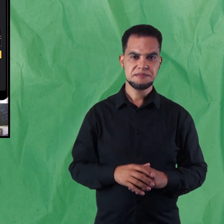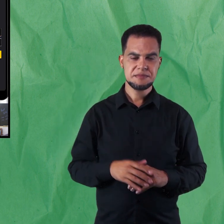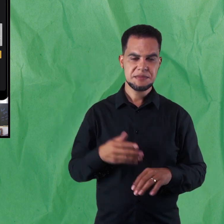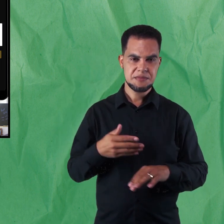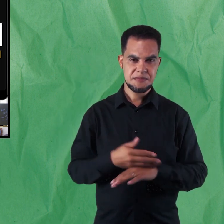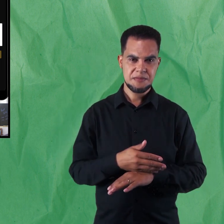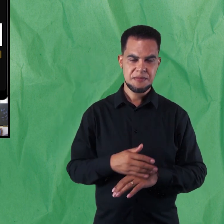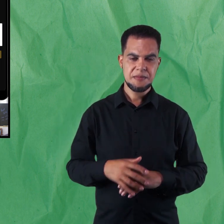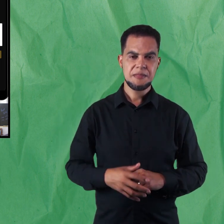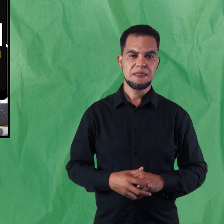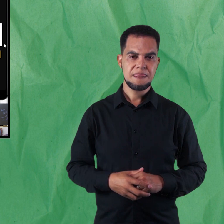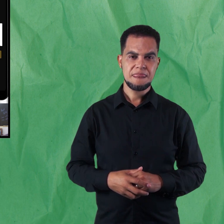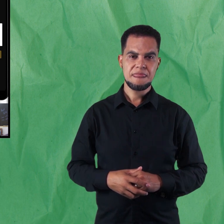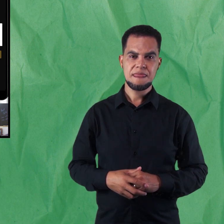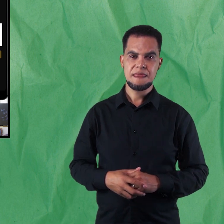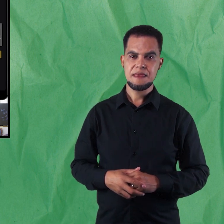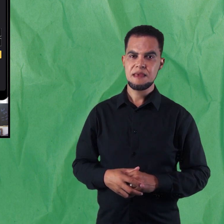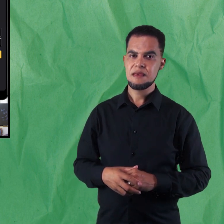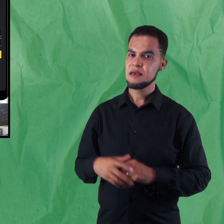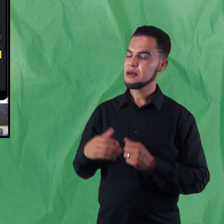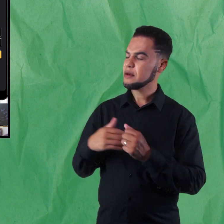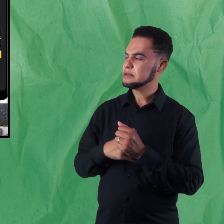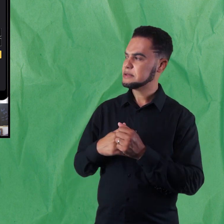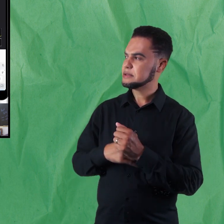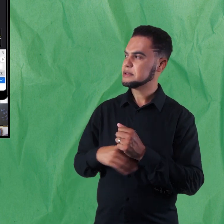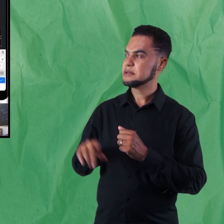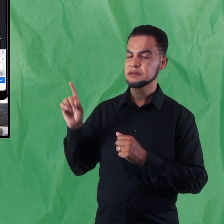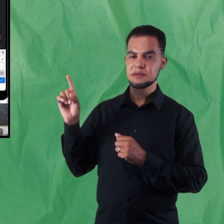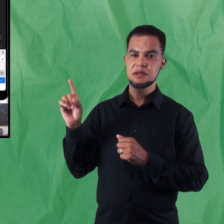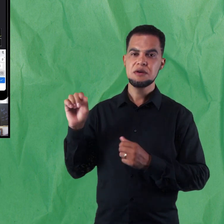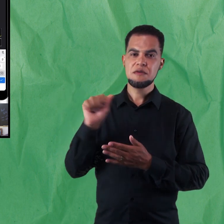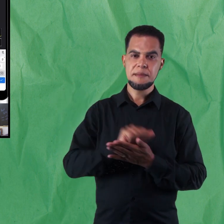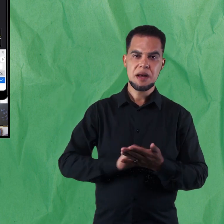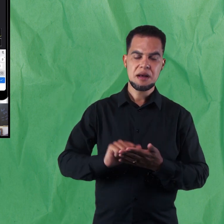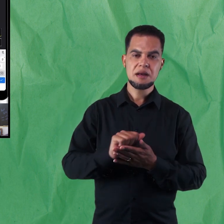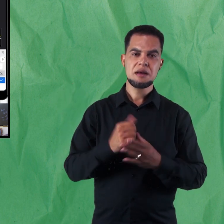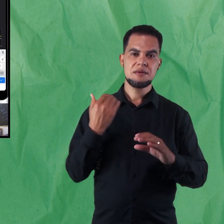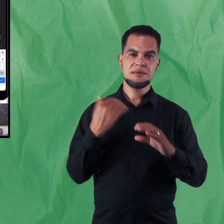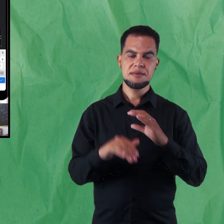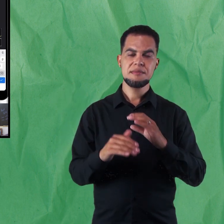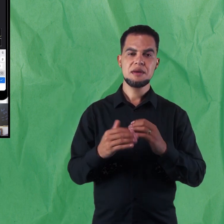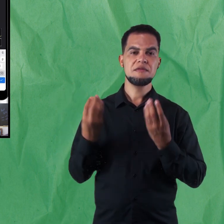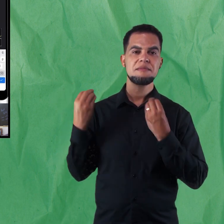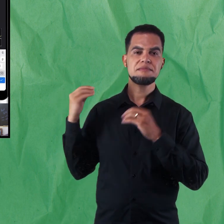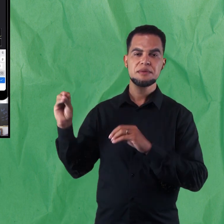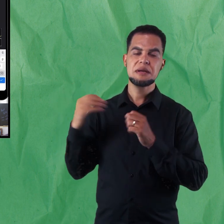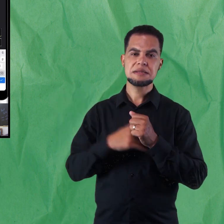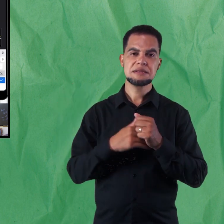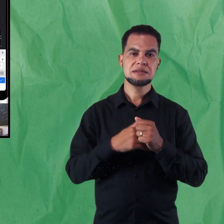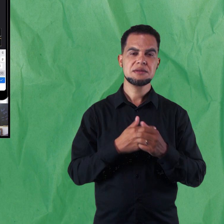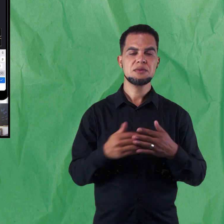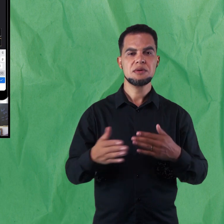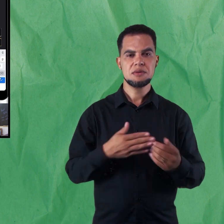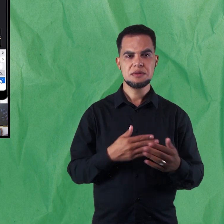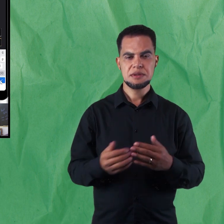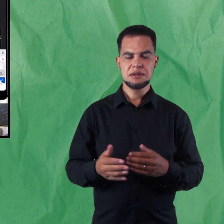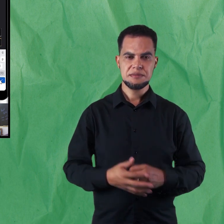e entrar, informe a senha, né? Vou apagar o e-mail e vou pôr a senha aqui